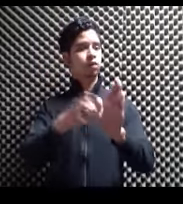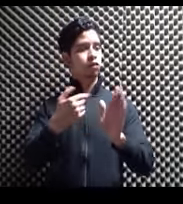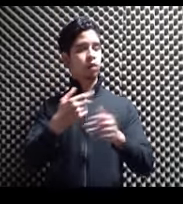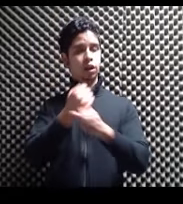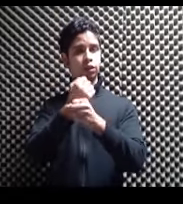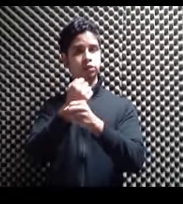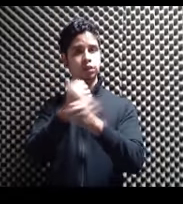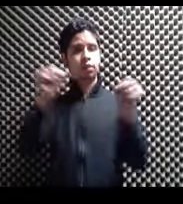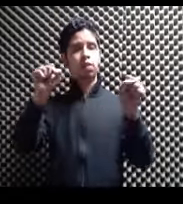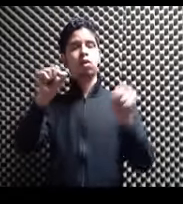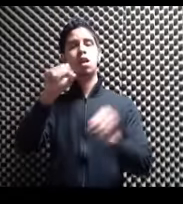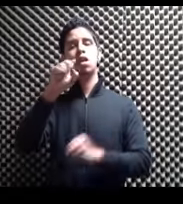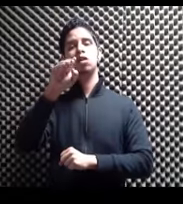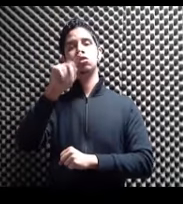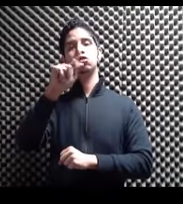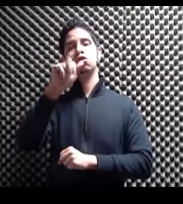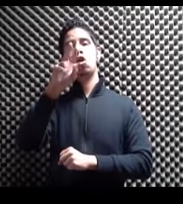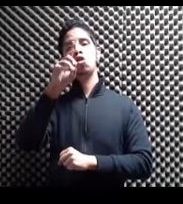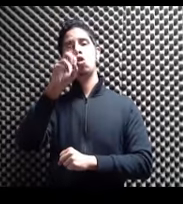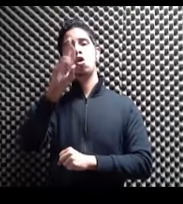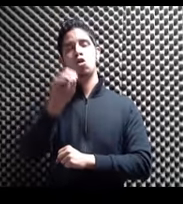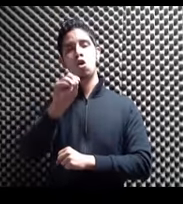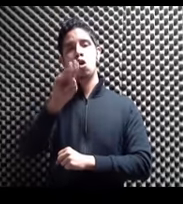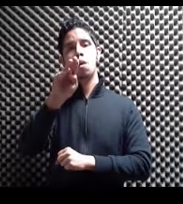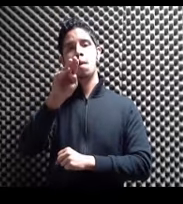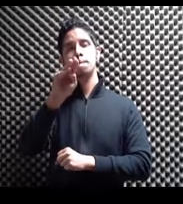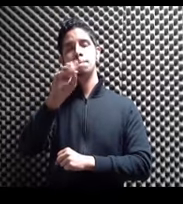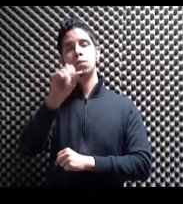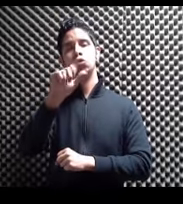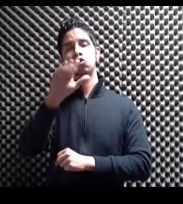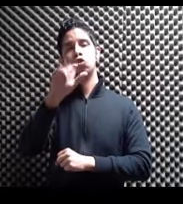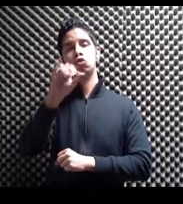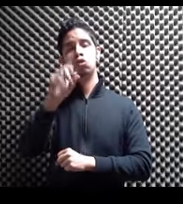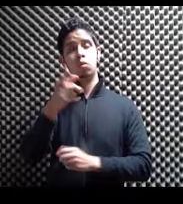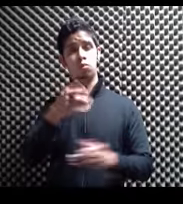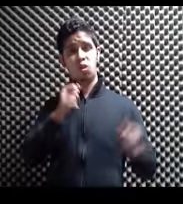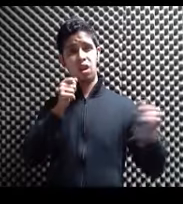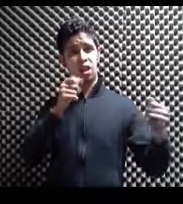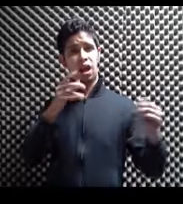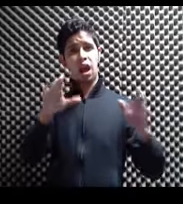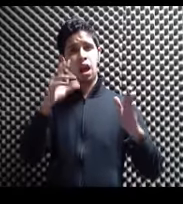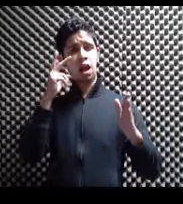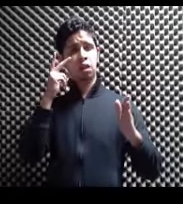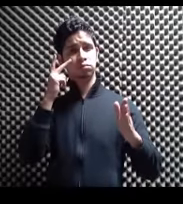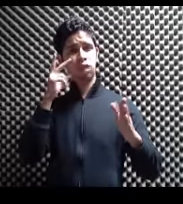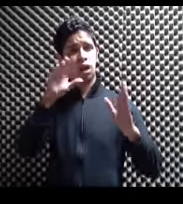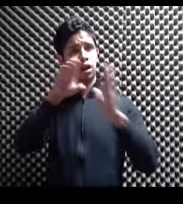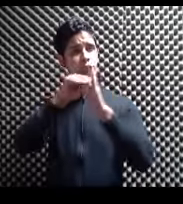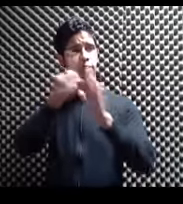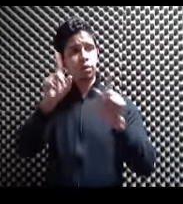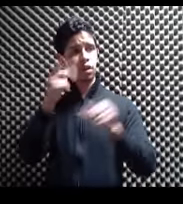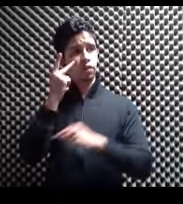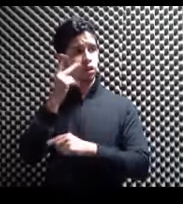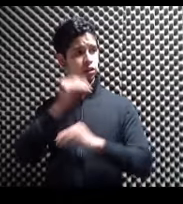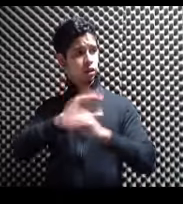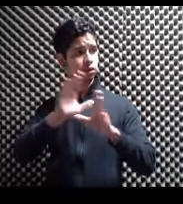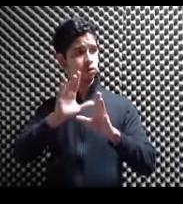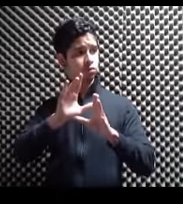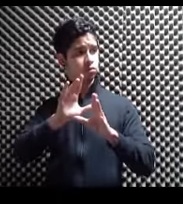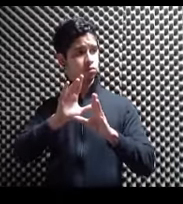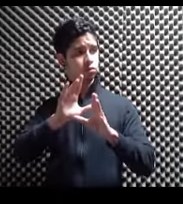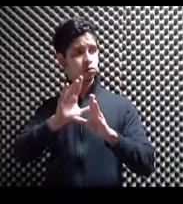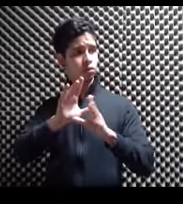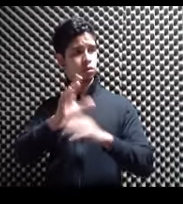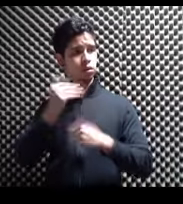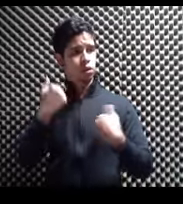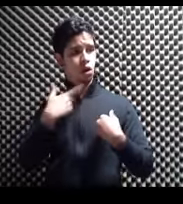allá. Ponlo para la cámara para que la gente vea qué bueno. Para que la gente entienda, un caballo blanco con un pelaje